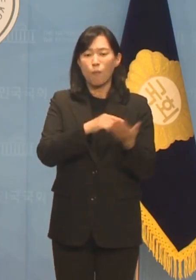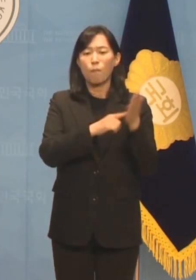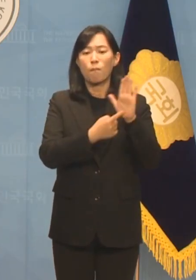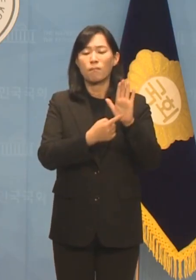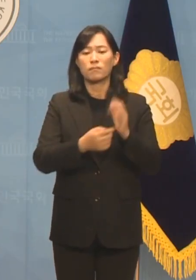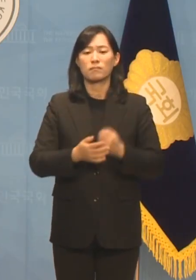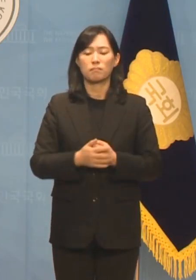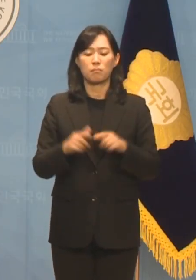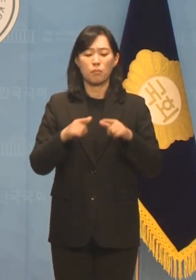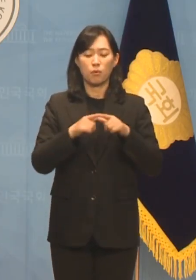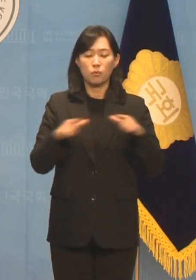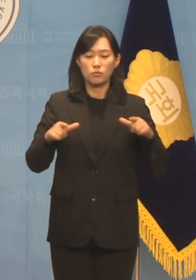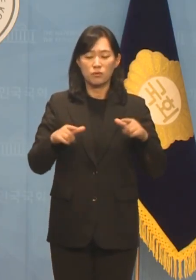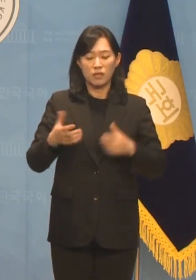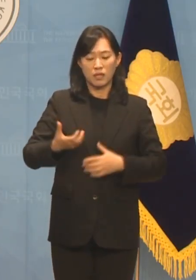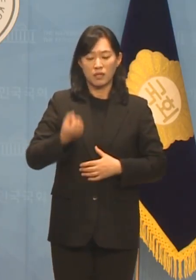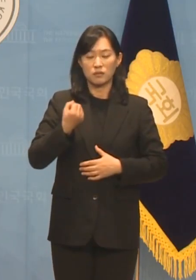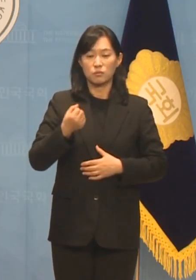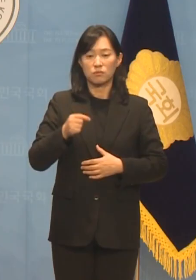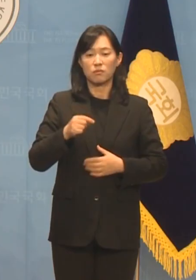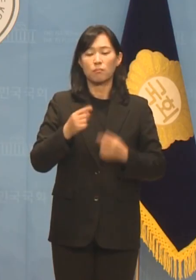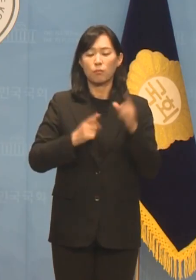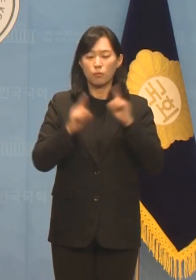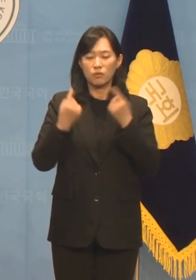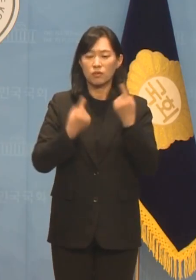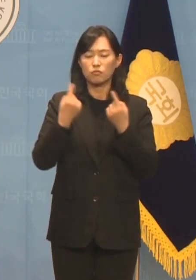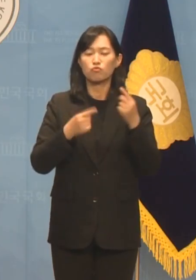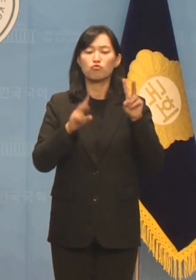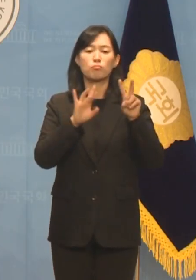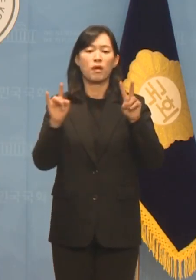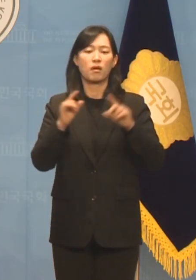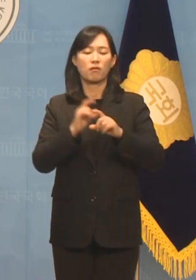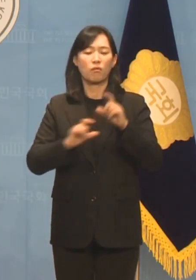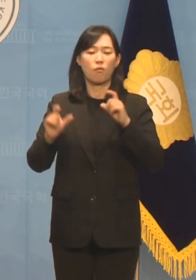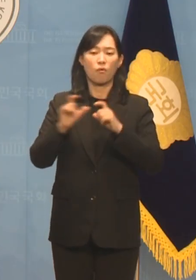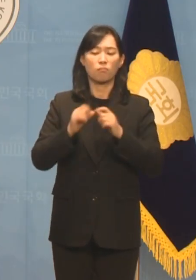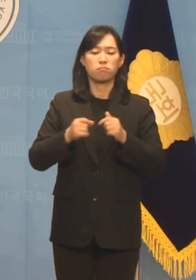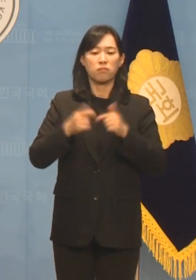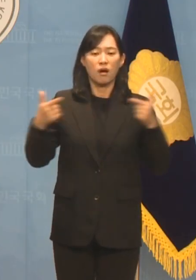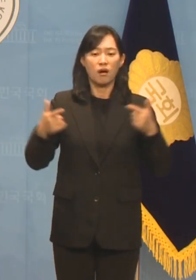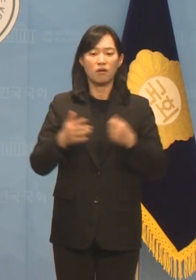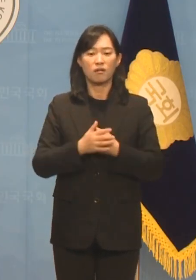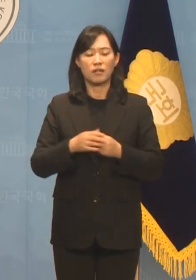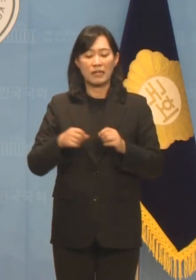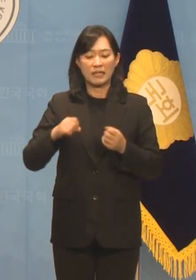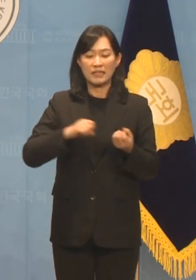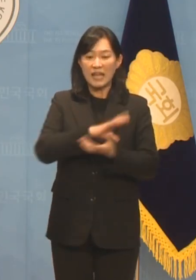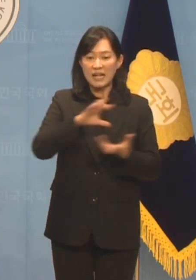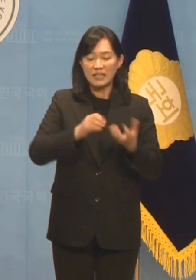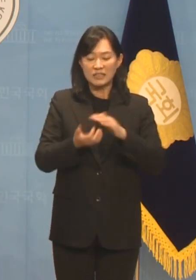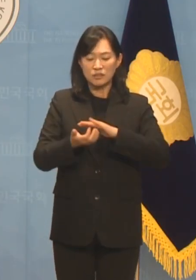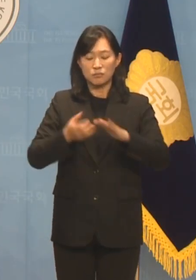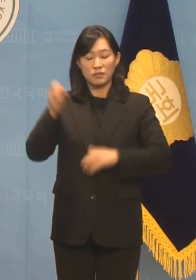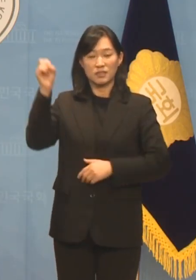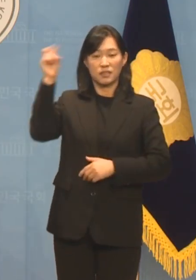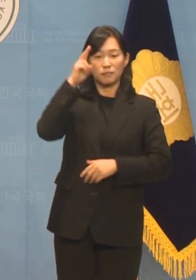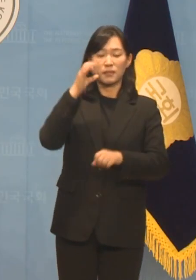평소 보유량의 2배 가까운 영현백을 내란 직전 갑자기